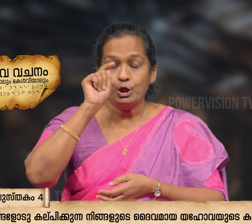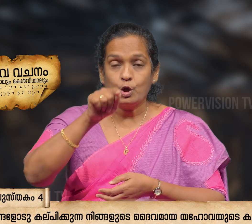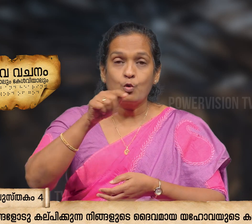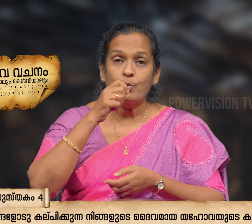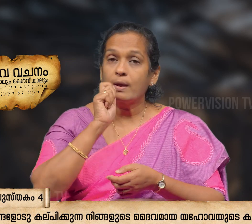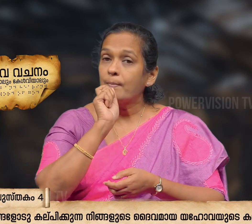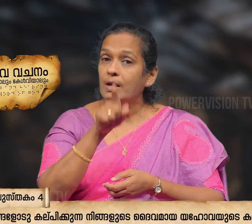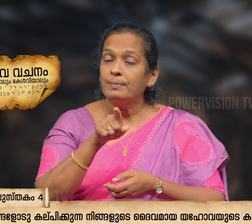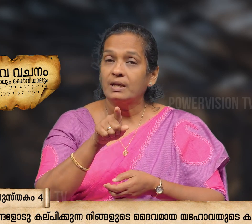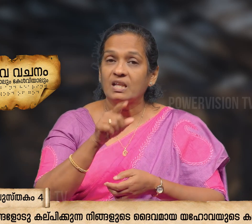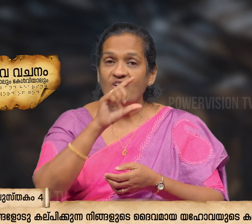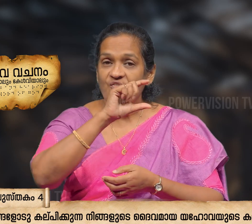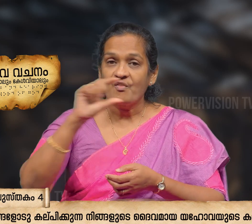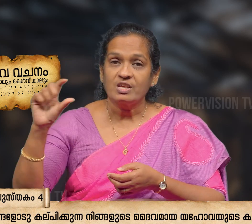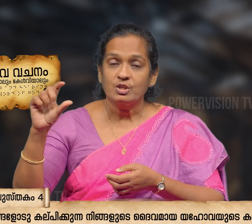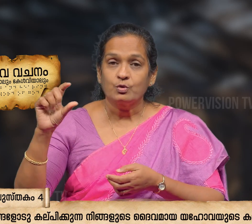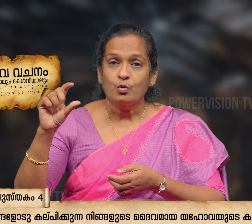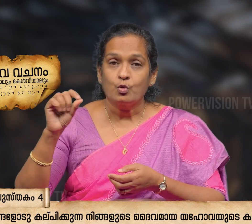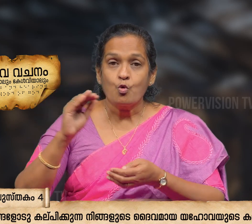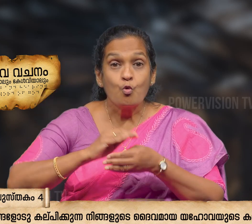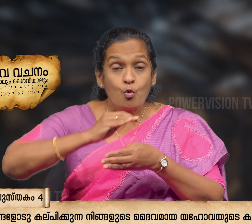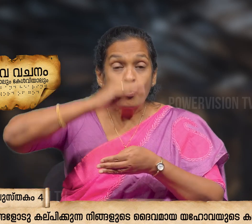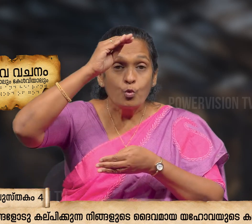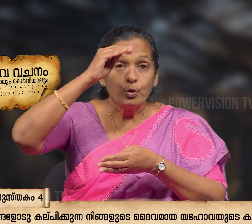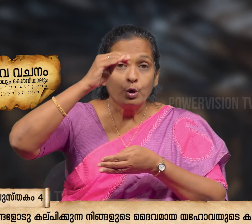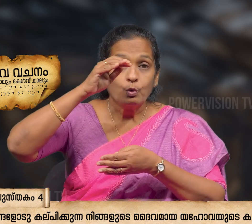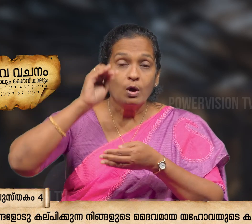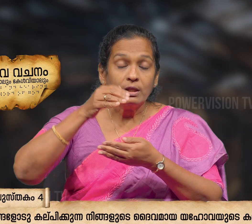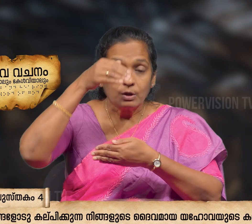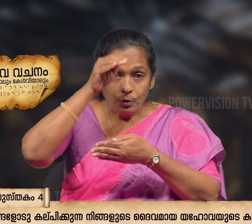കൽപ്പിക്കുന്ന വചനത്തോട് കൂട്ടുകയോ അതിൽ നിന്ന് കുറയ്ക്കുകയോ ചെയ്യരുത്.